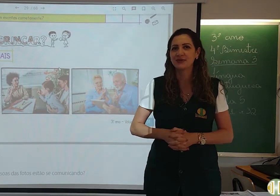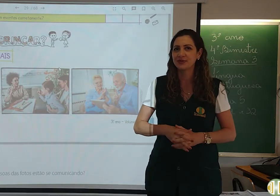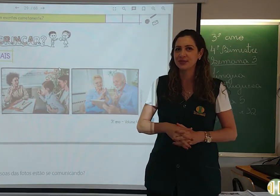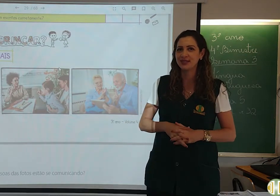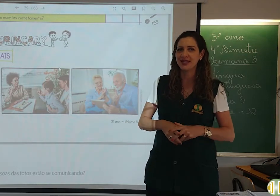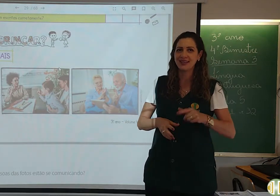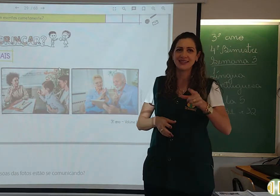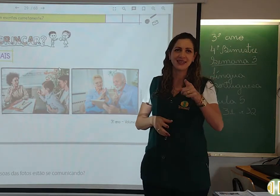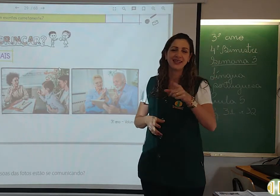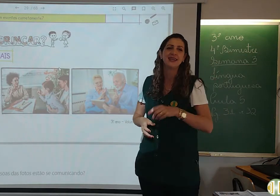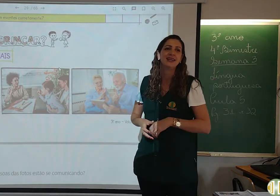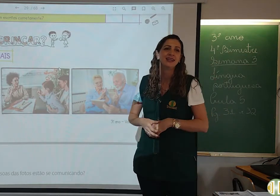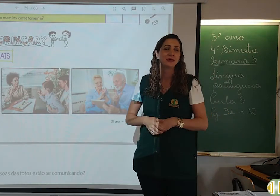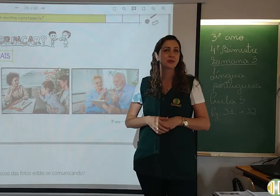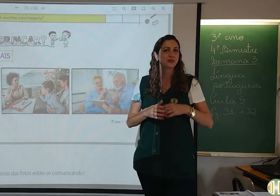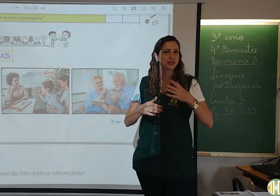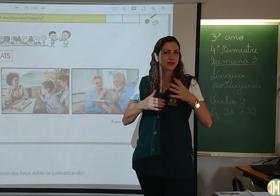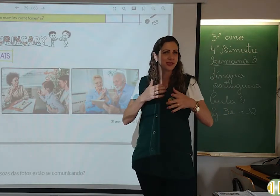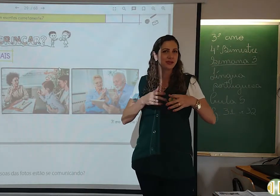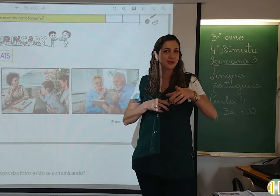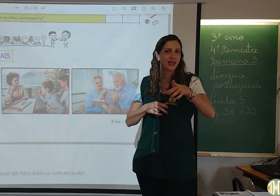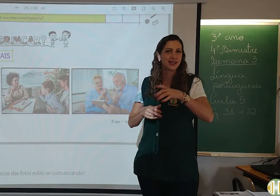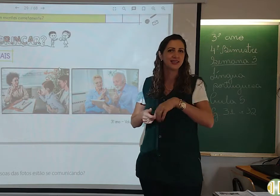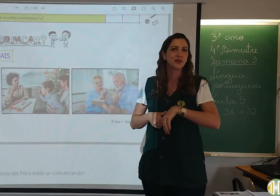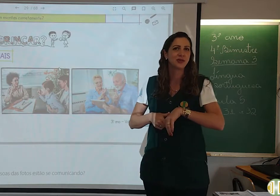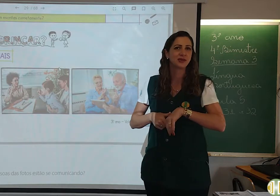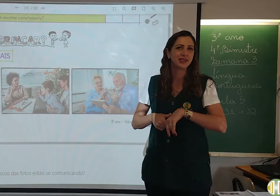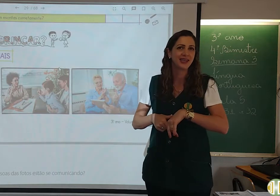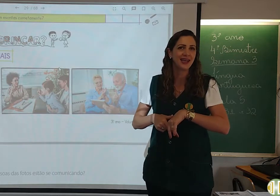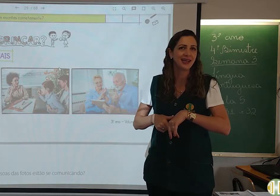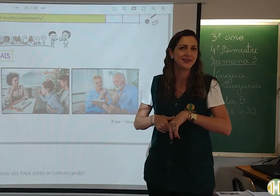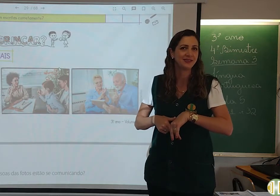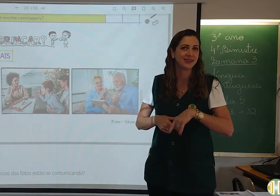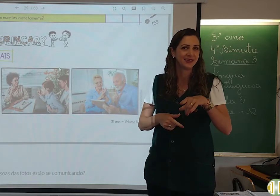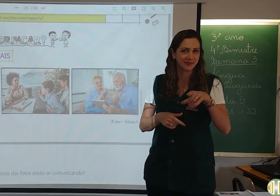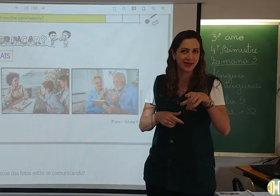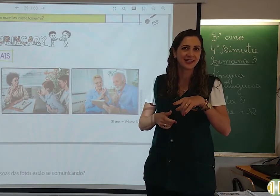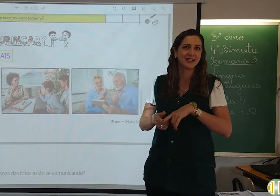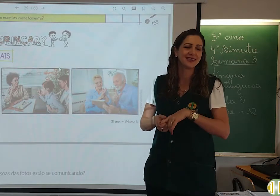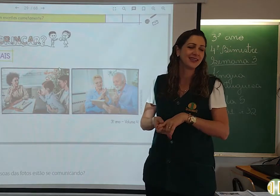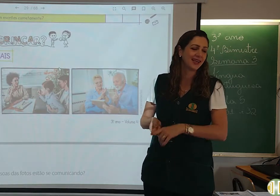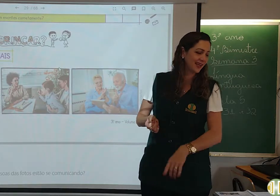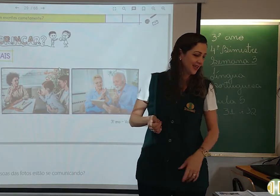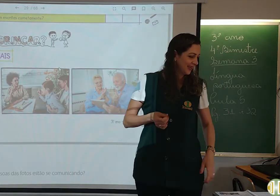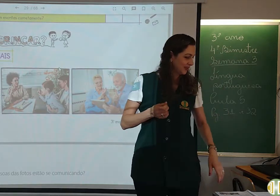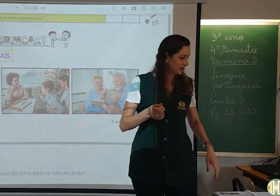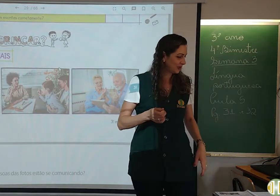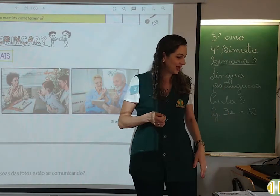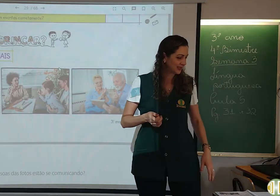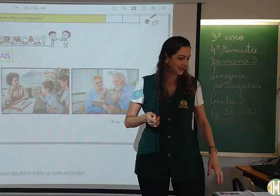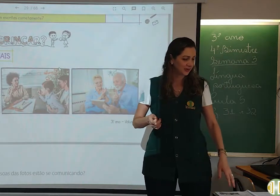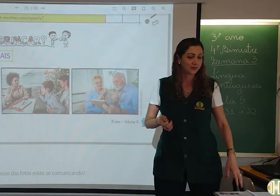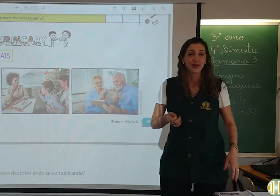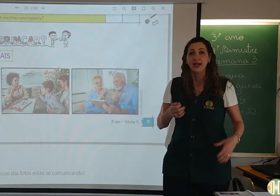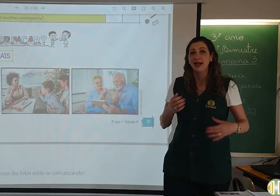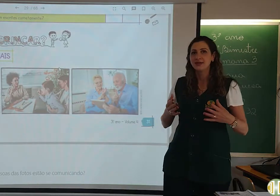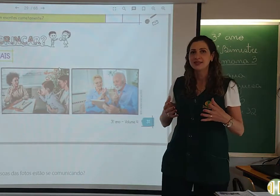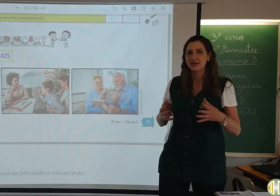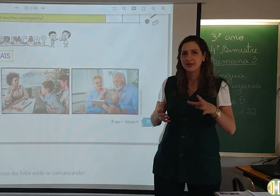com os sinais, hein? Depois você vai ter que falar assim comigo lá na live. Bacana, né? Vamos lá, então. A nossa aula é